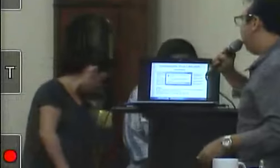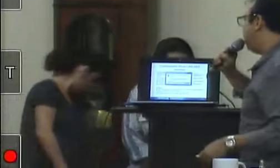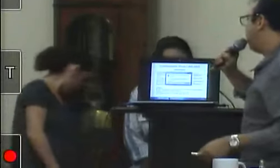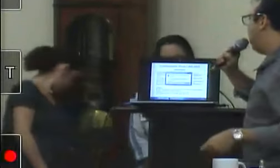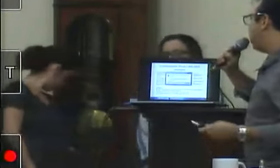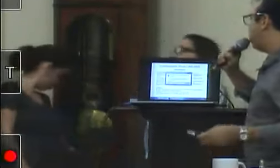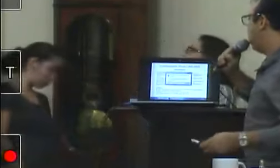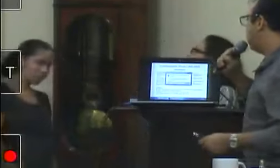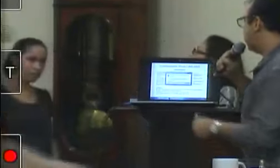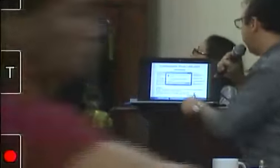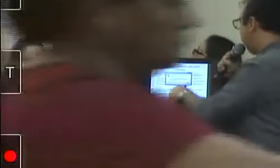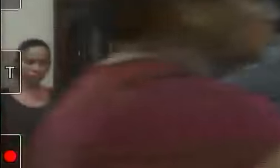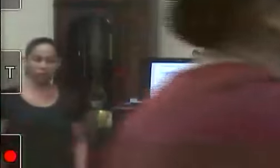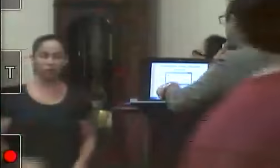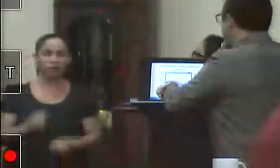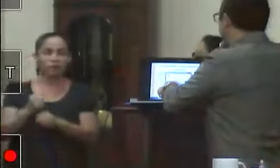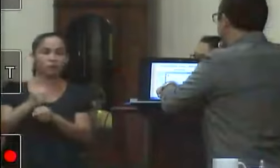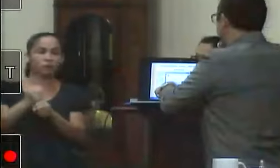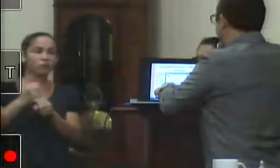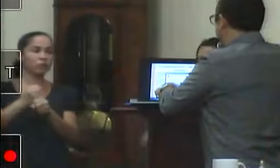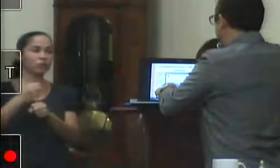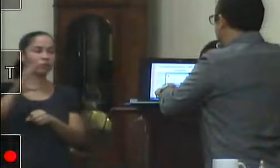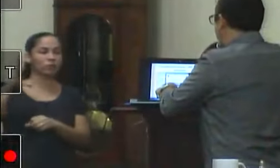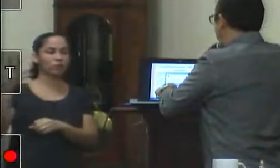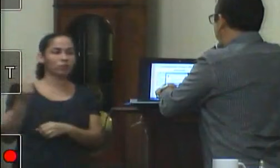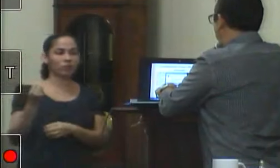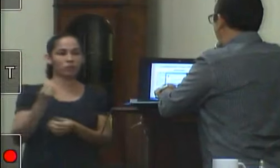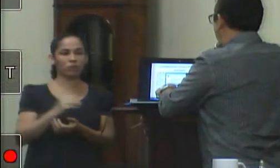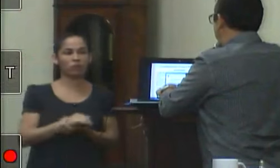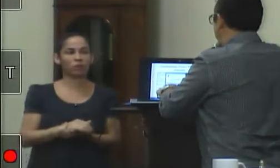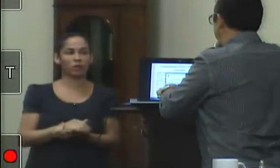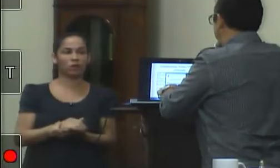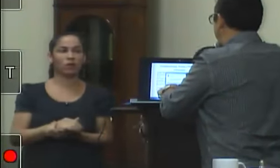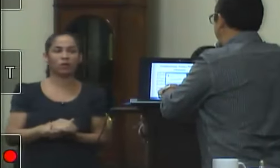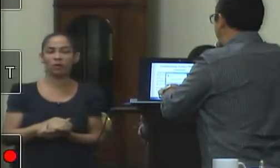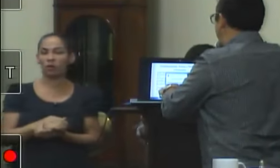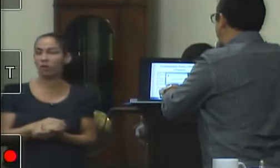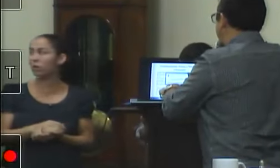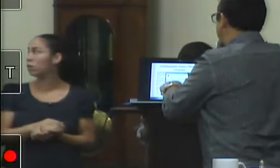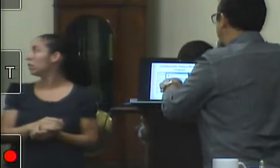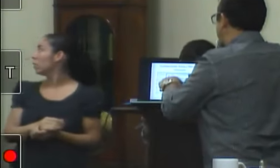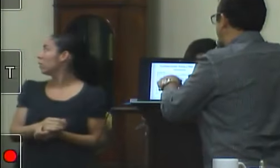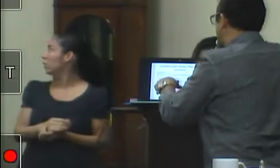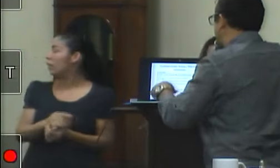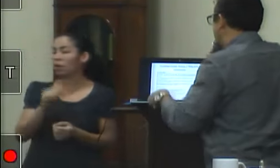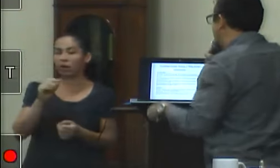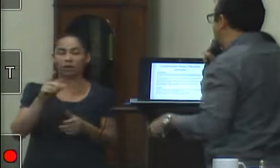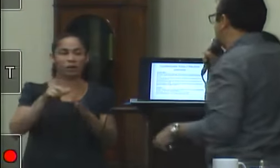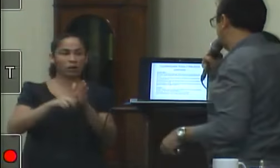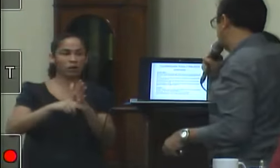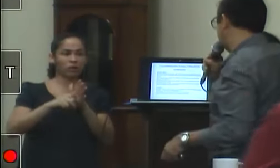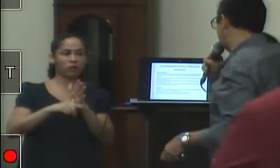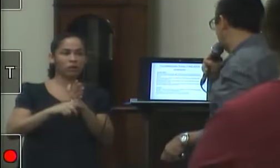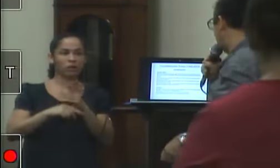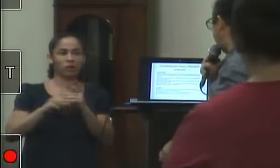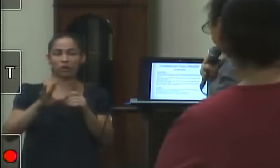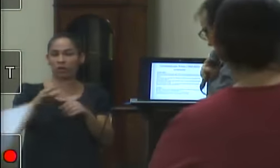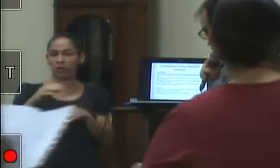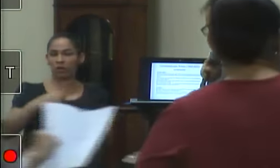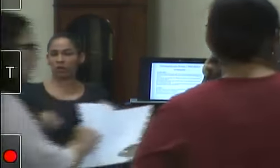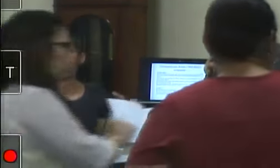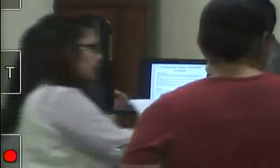Bom, as obras todas, né, hoje, infelizmente, a que se encontra mais atrasada é a de